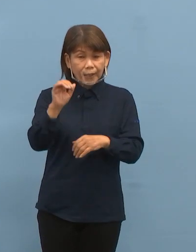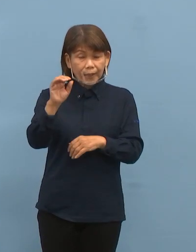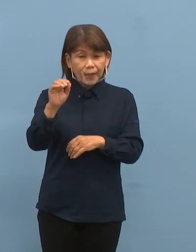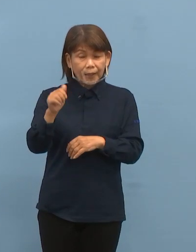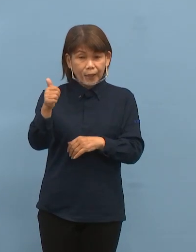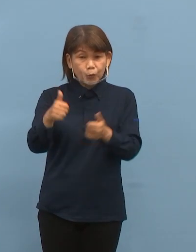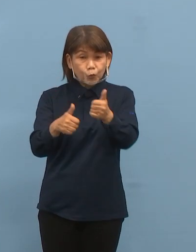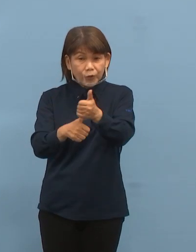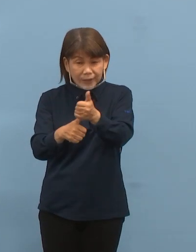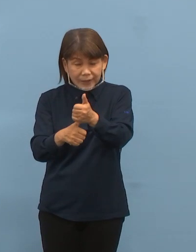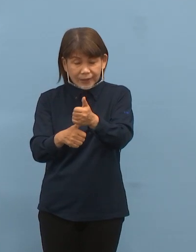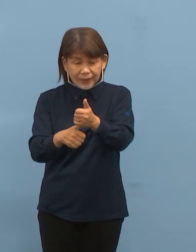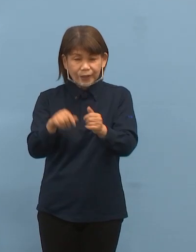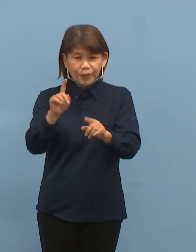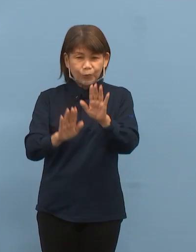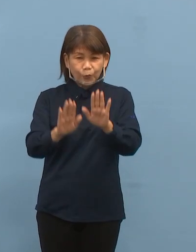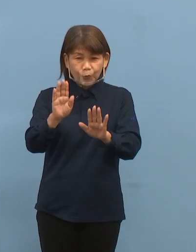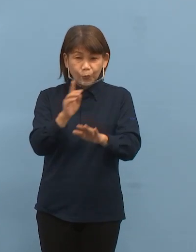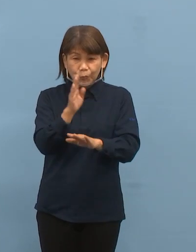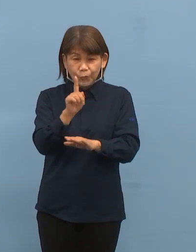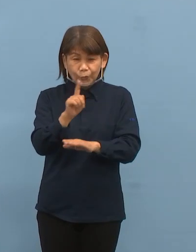況などはいかがでしょうか。 はい、